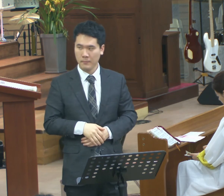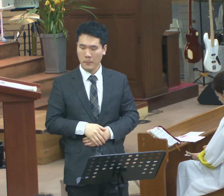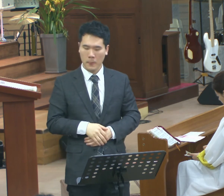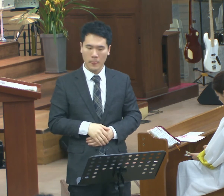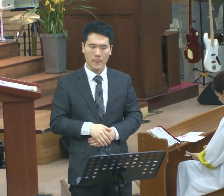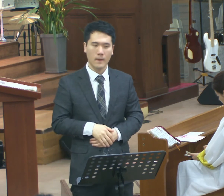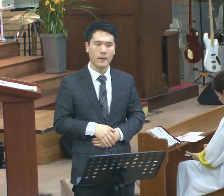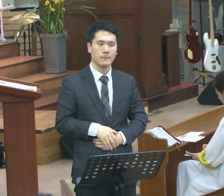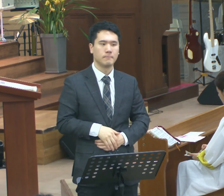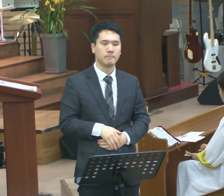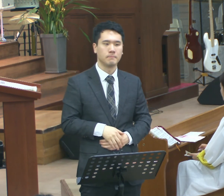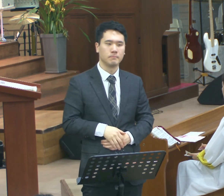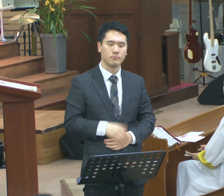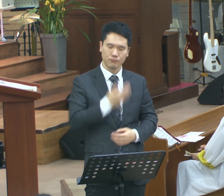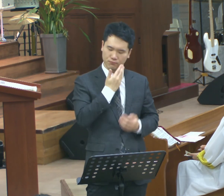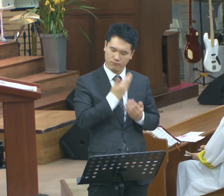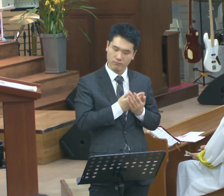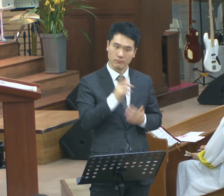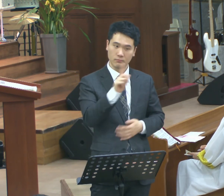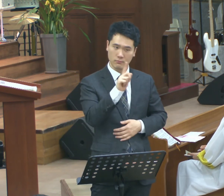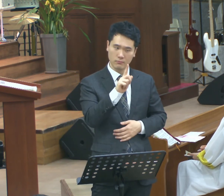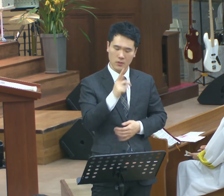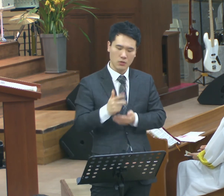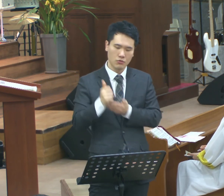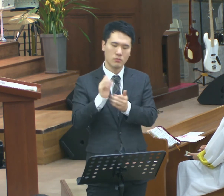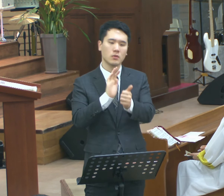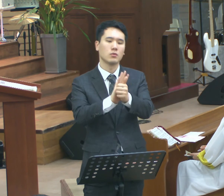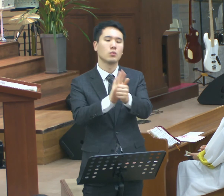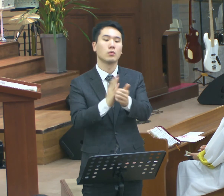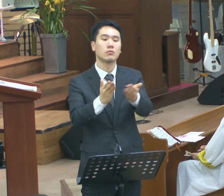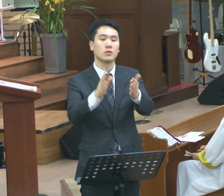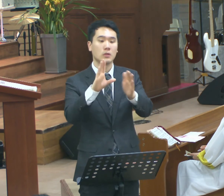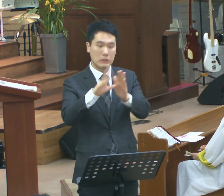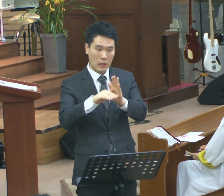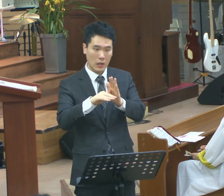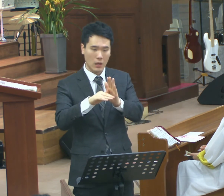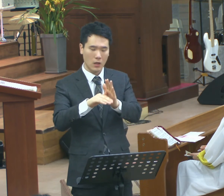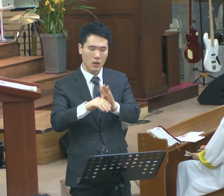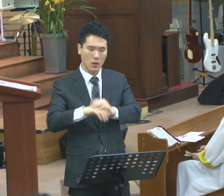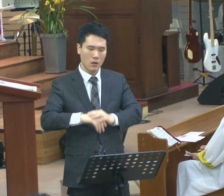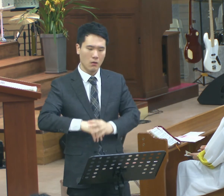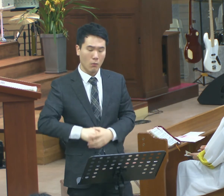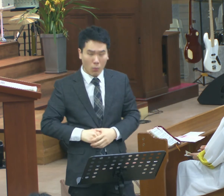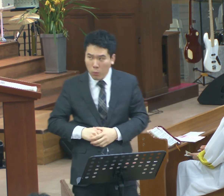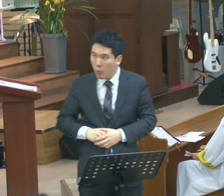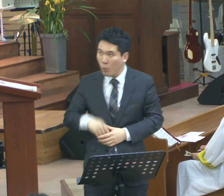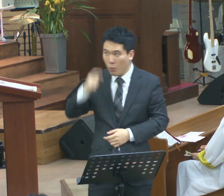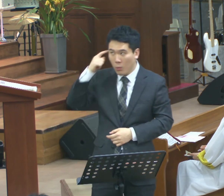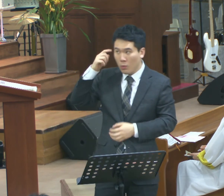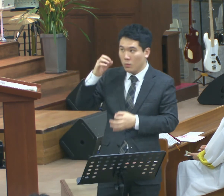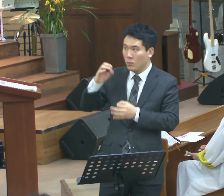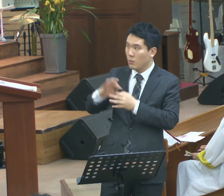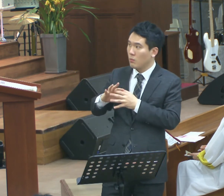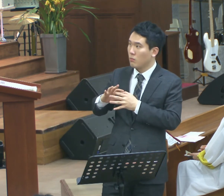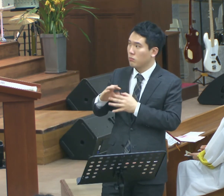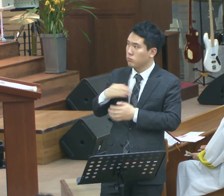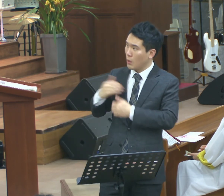것은 주님이 도와주실 때 의외의 반응이라고 보지 마시고, 네, 이럴 줄 알았습니다,